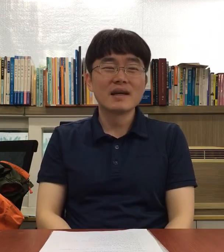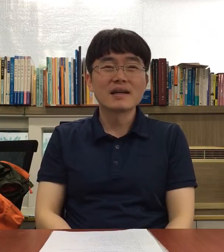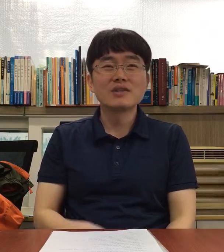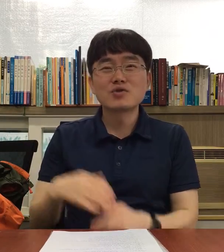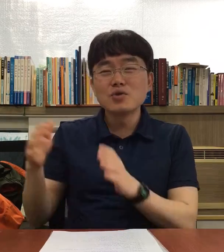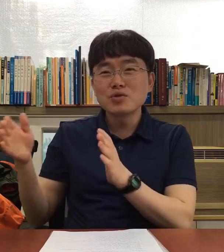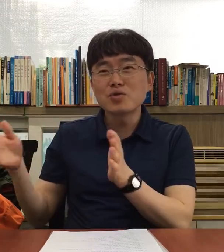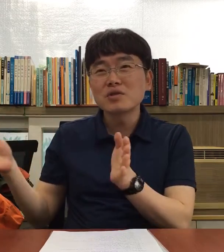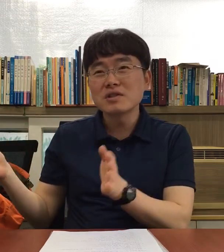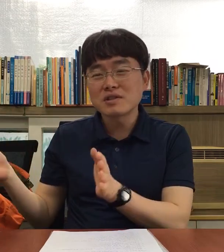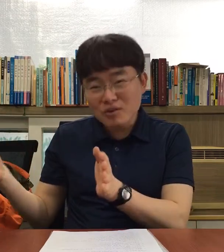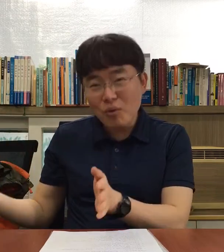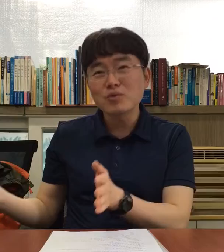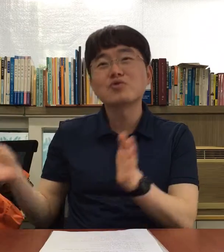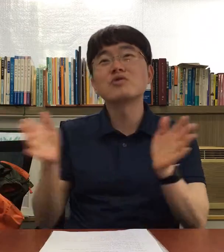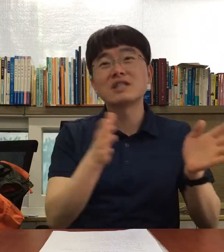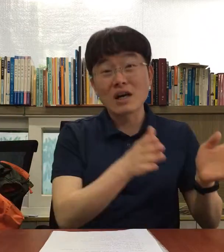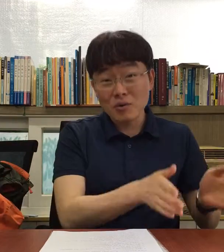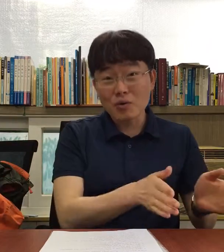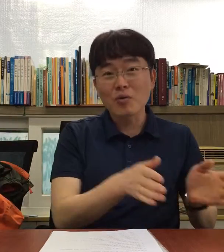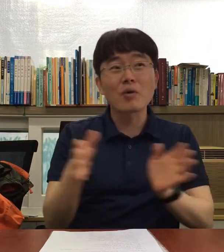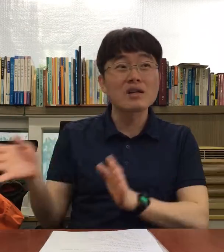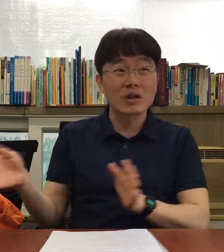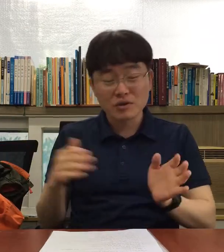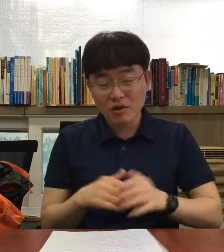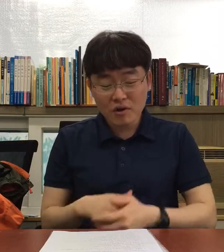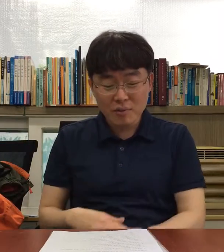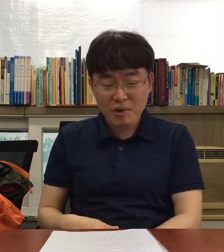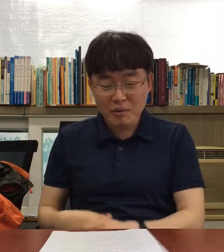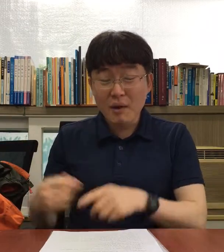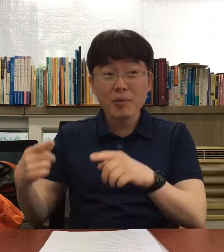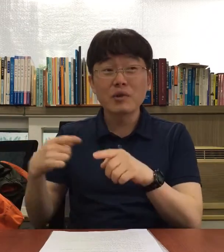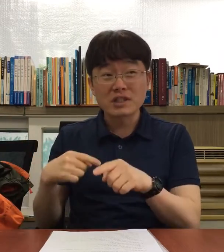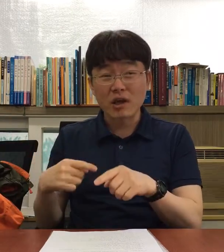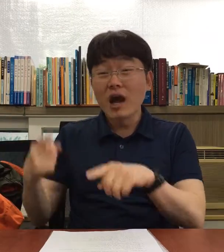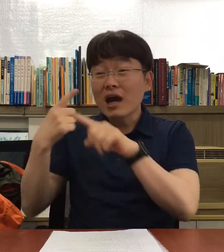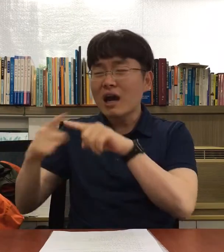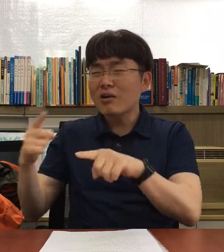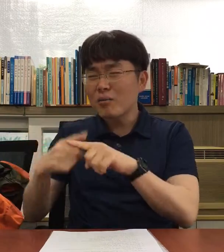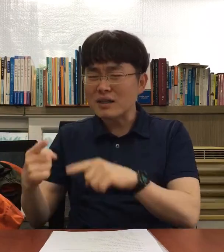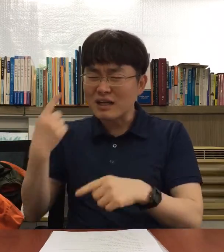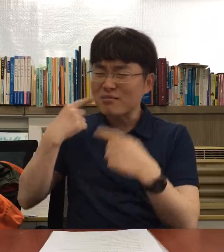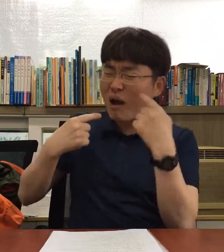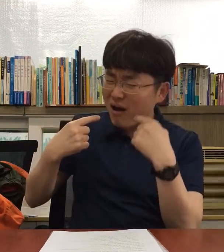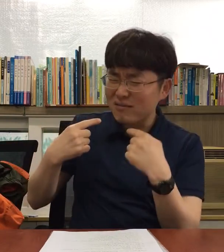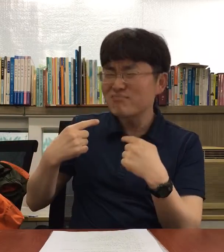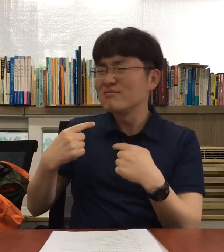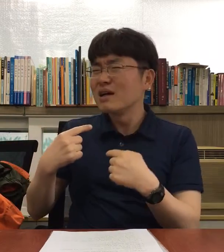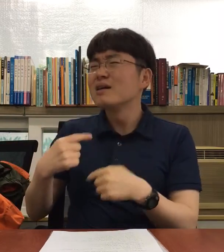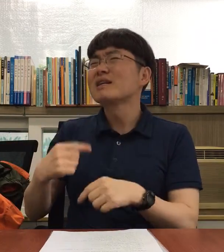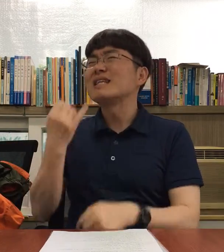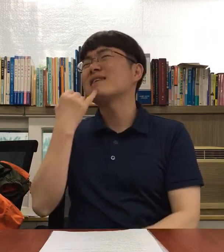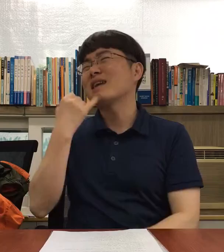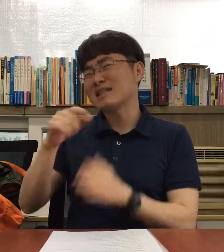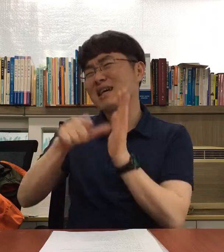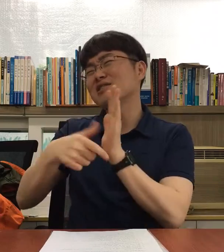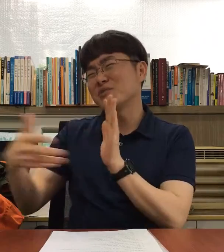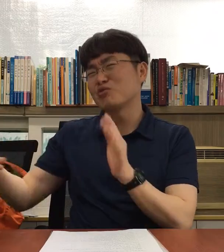그 줄어들고 줄어들지 않고를 공간을 나눠서 그러면 표현했어요. 칼로 막 상처 괜찮아 시간 흐르면